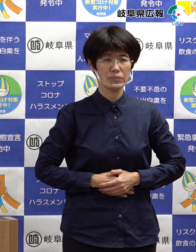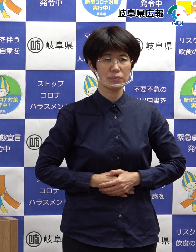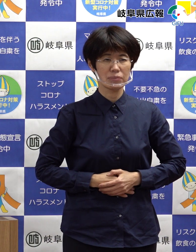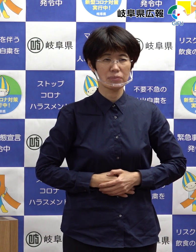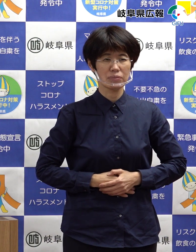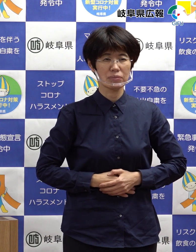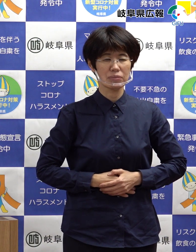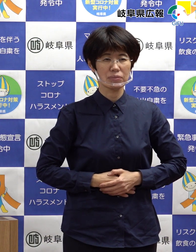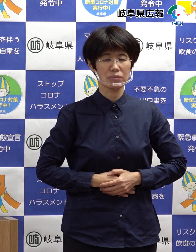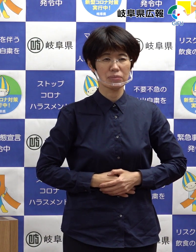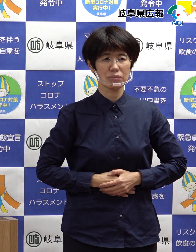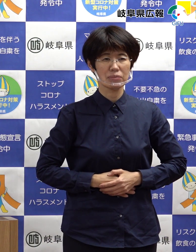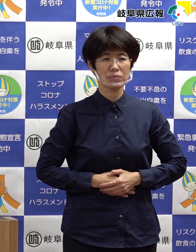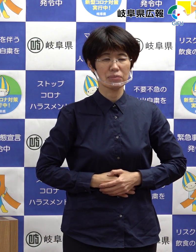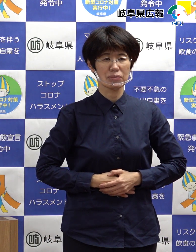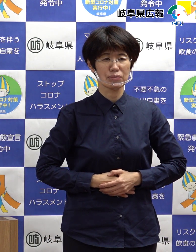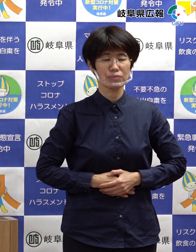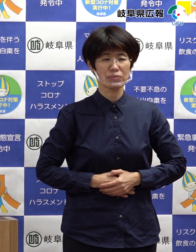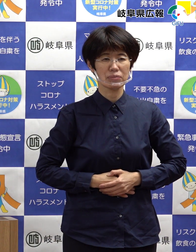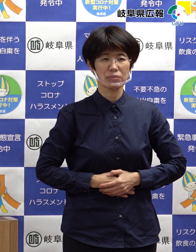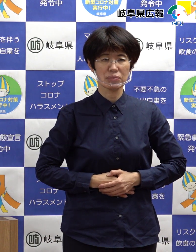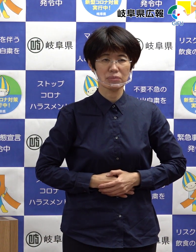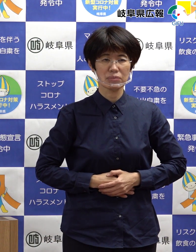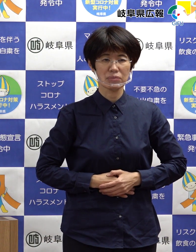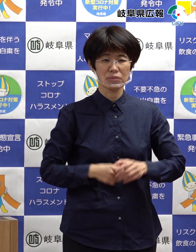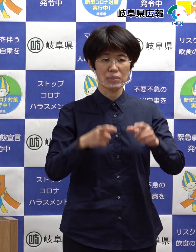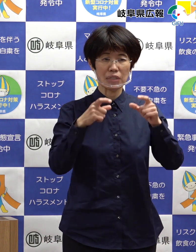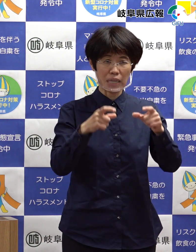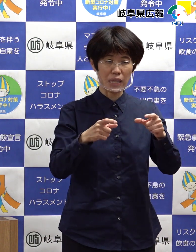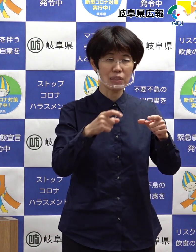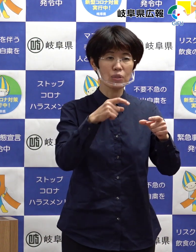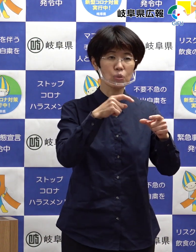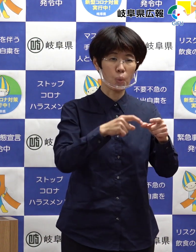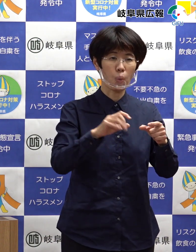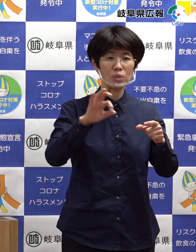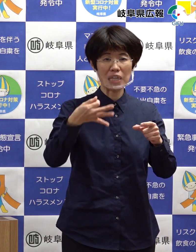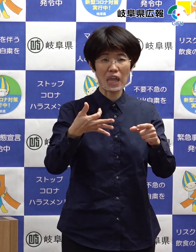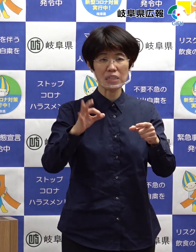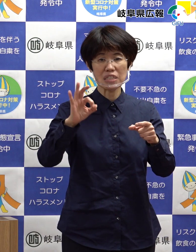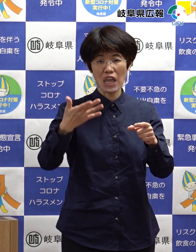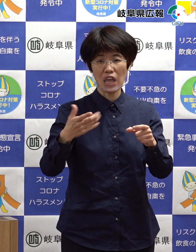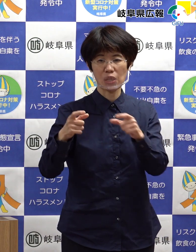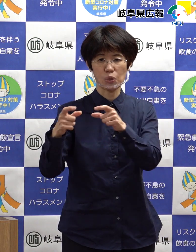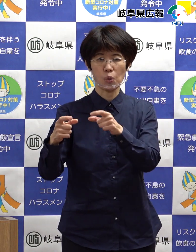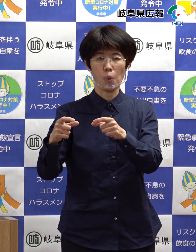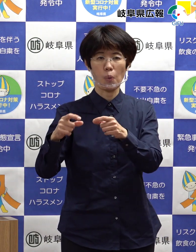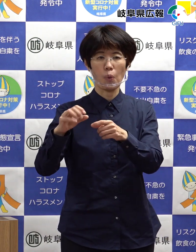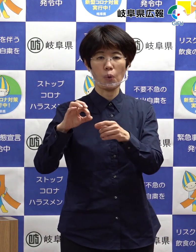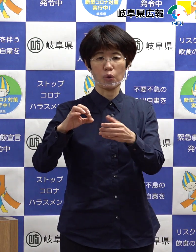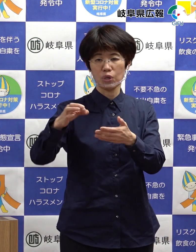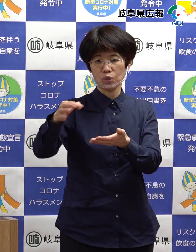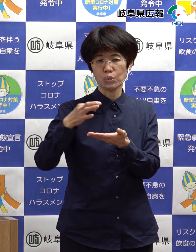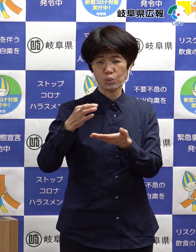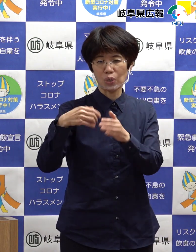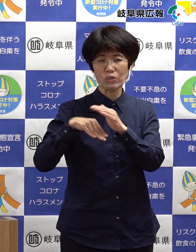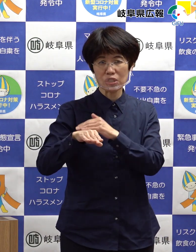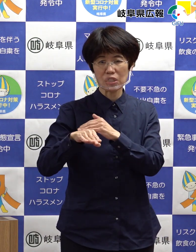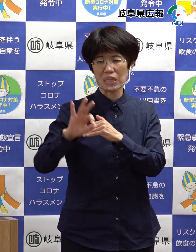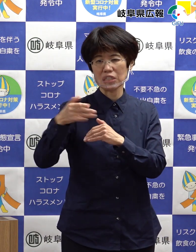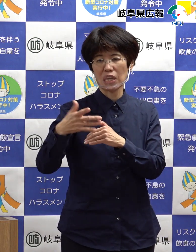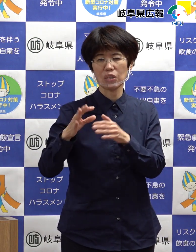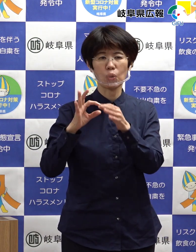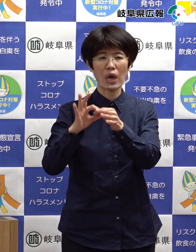税の問題なんですよね。あの馬券の問題ともう一つはあの税の問題がありますので、あの所得隠しというんでし